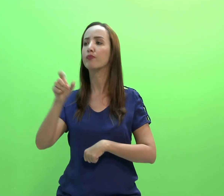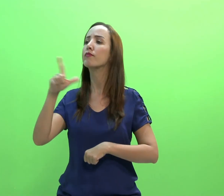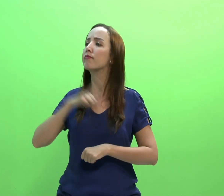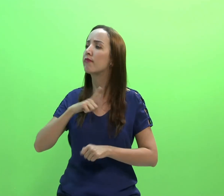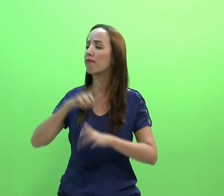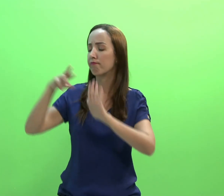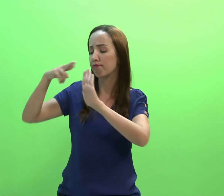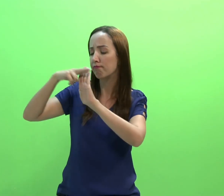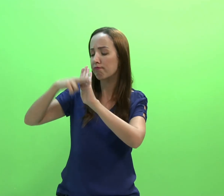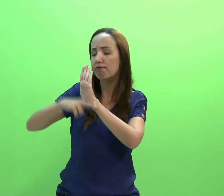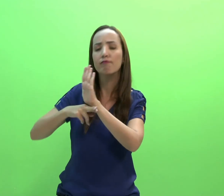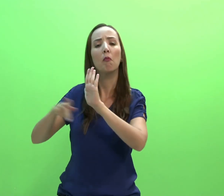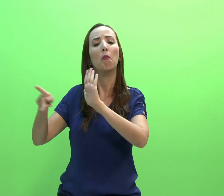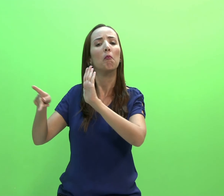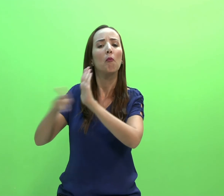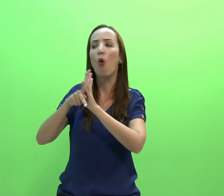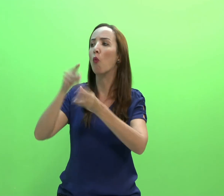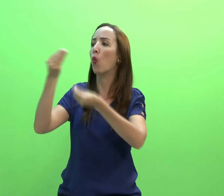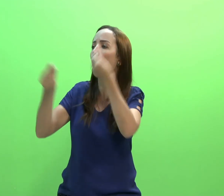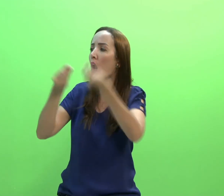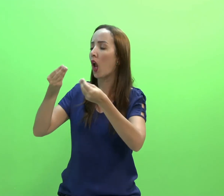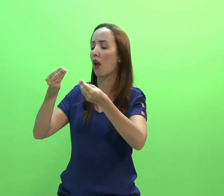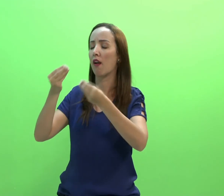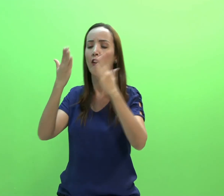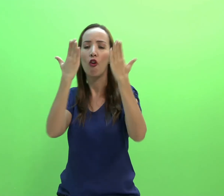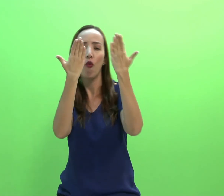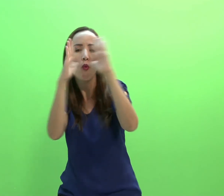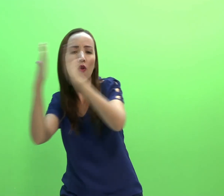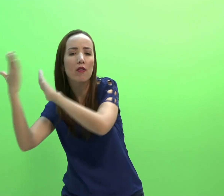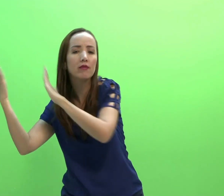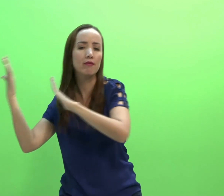Viram? Então, ali temos normas